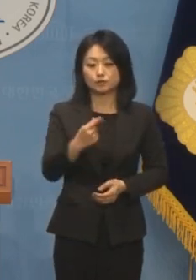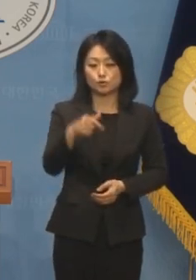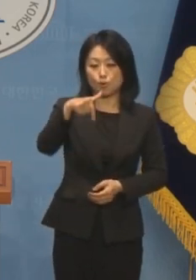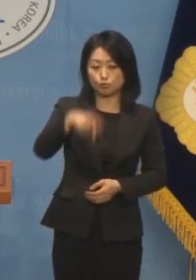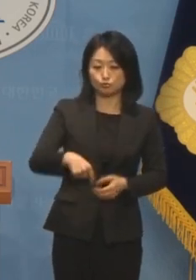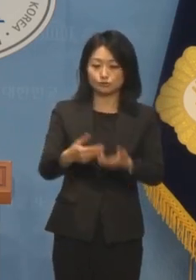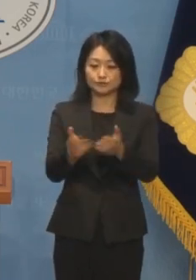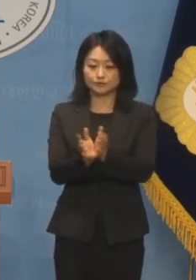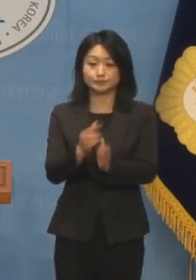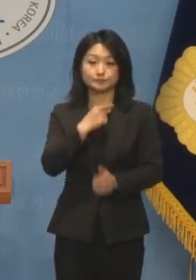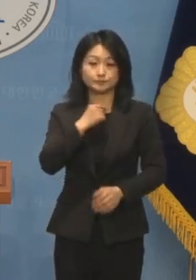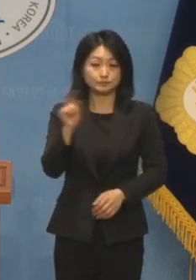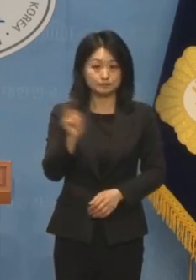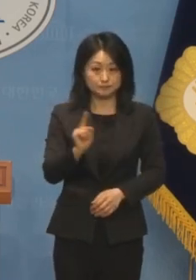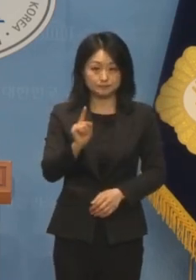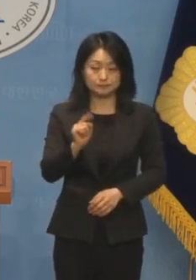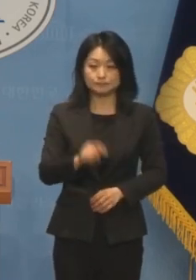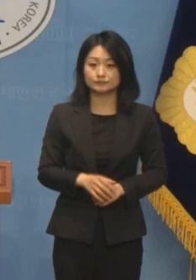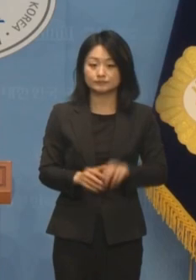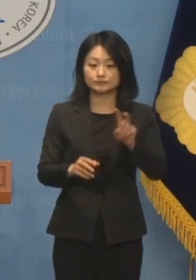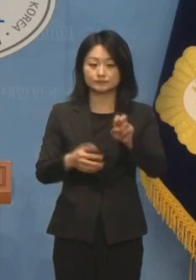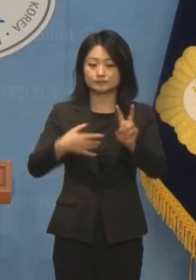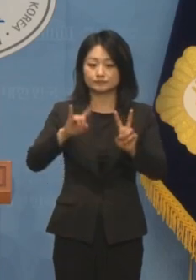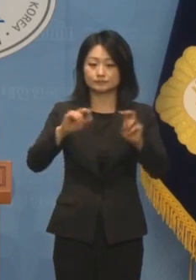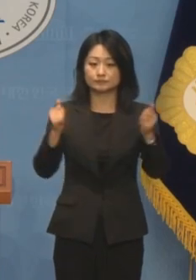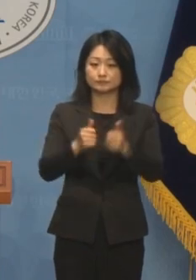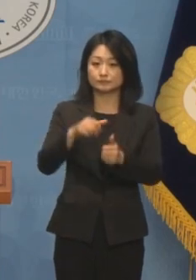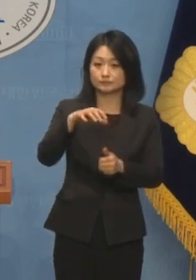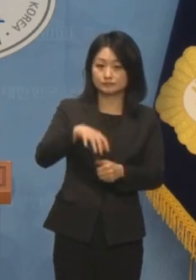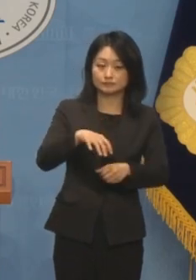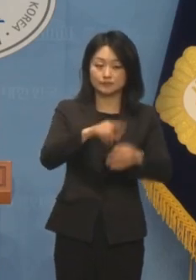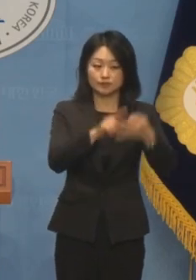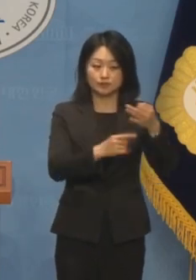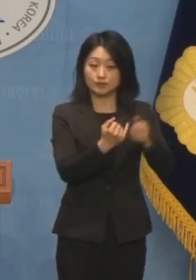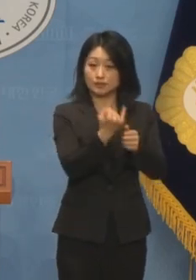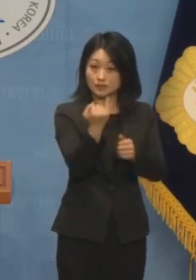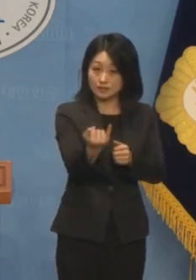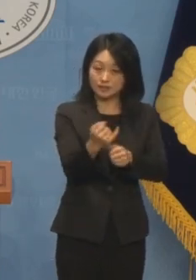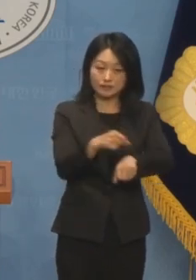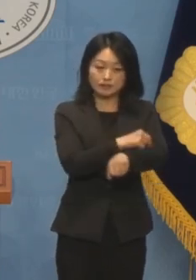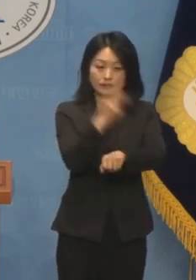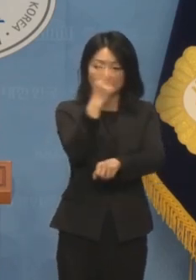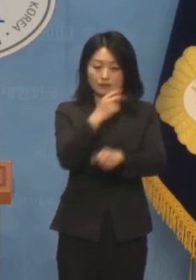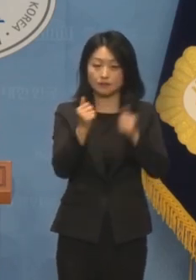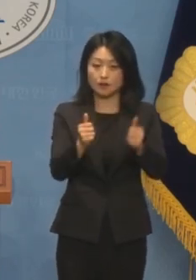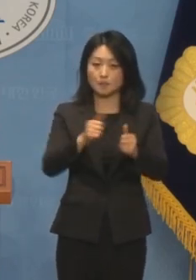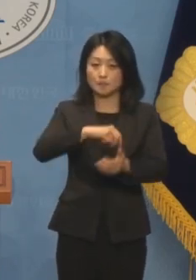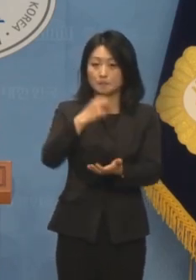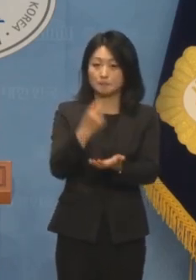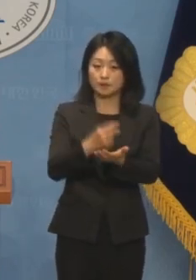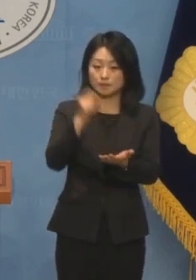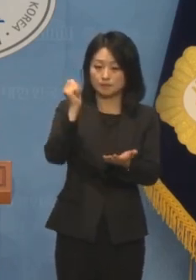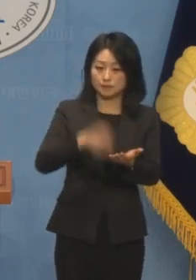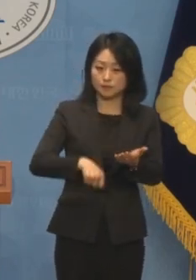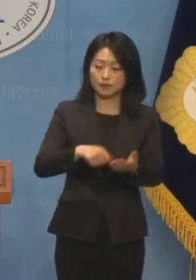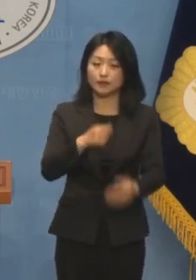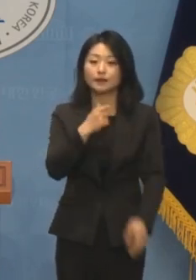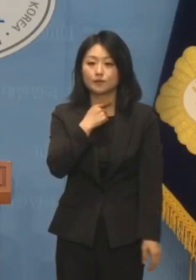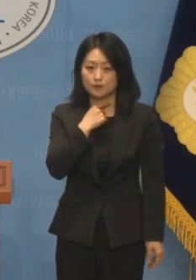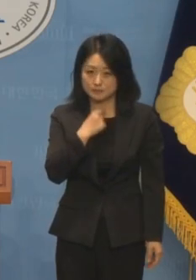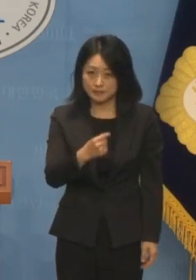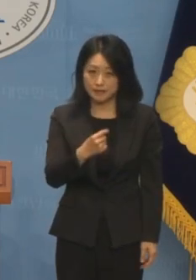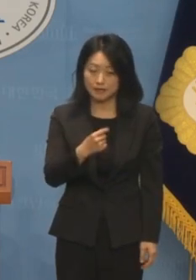조국혁신당은 합니다. 제22대 국회에서 김건희 여사 종합특검법 반드시 통과시키겠습니다.